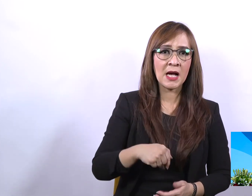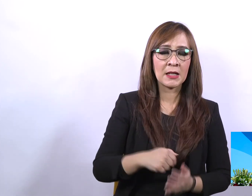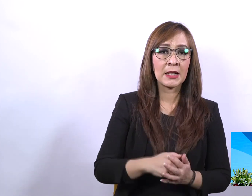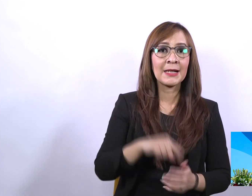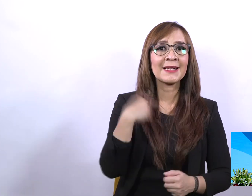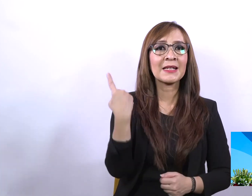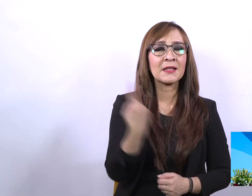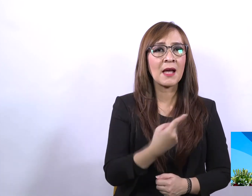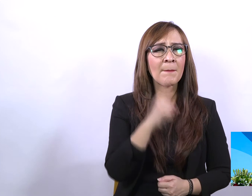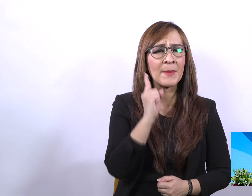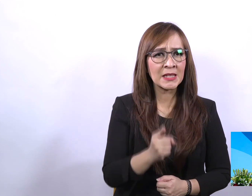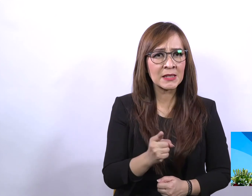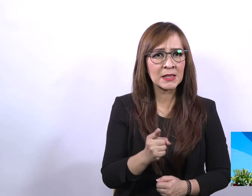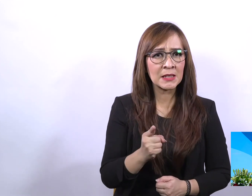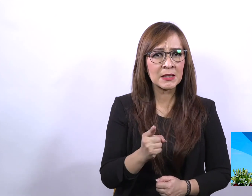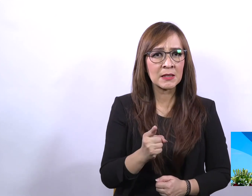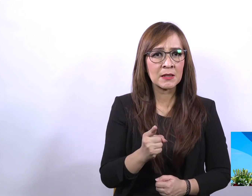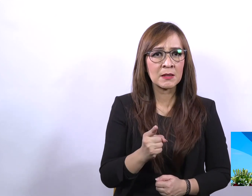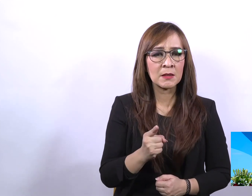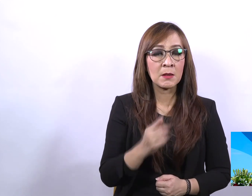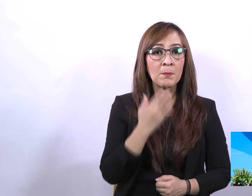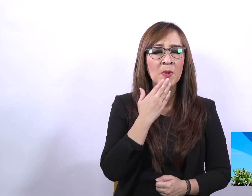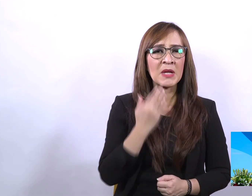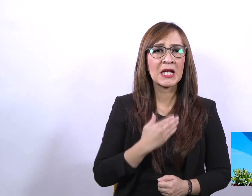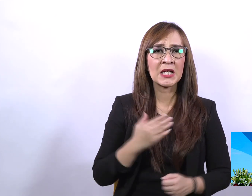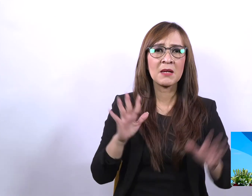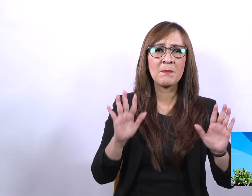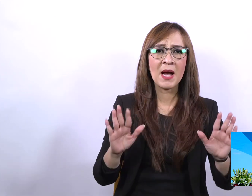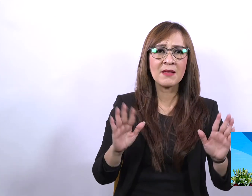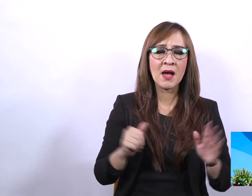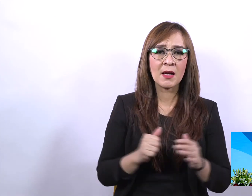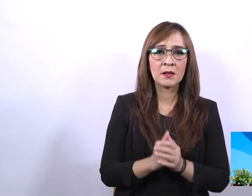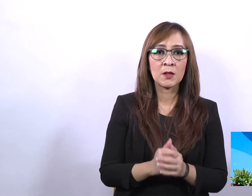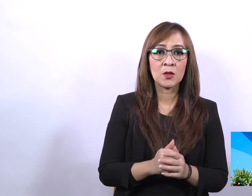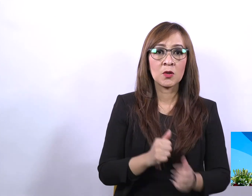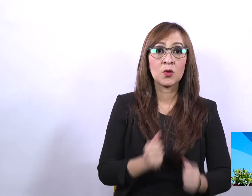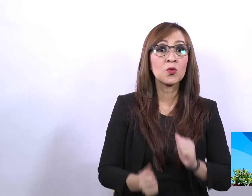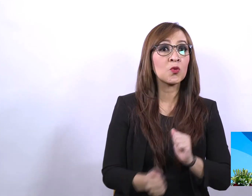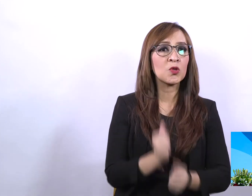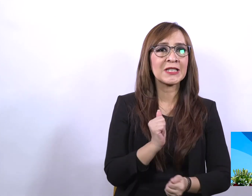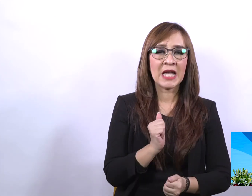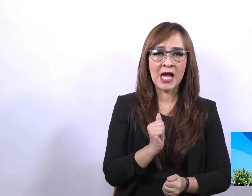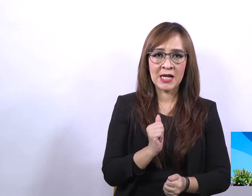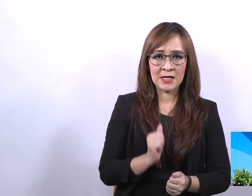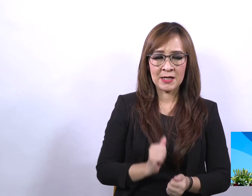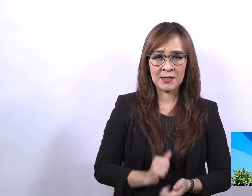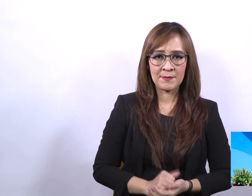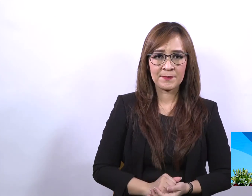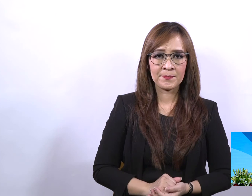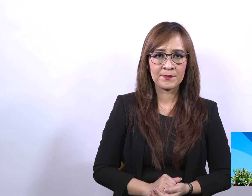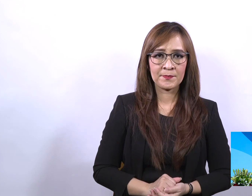Ayo kita akan menghadapi banyak-banyak ujian Tak Bisakah kita finishing strong